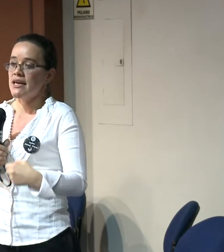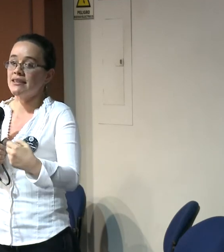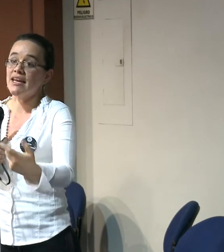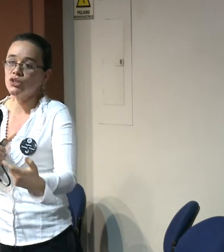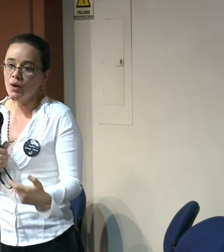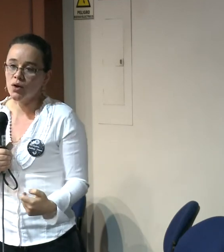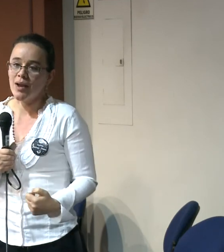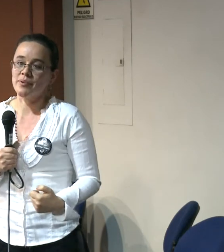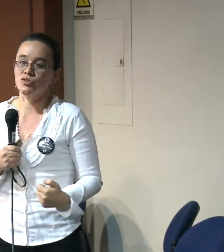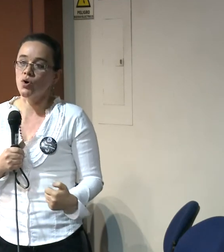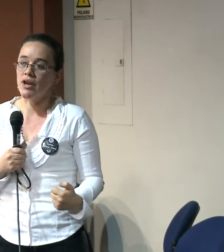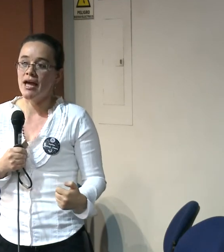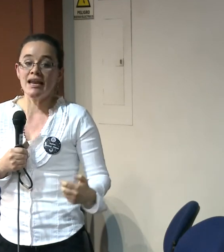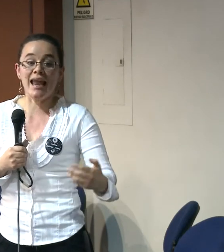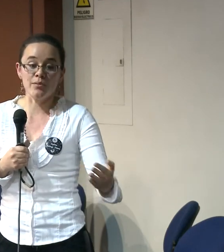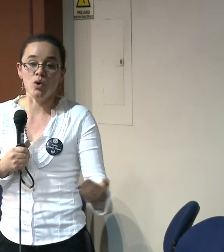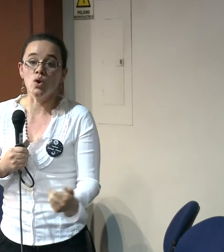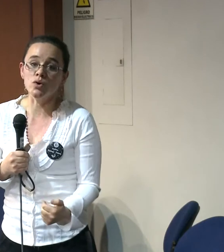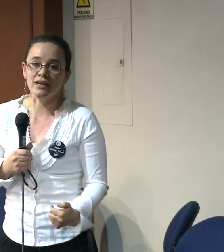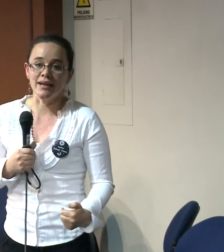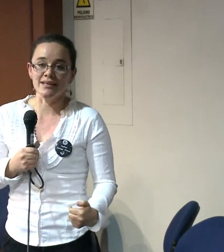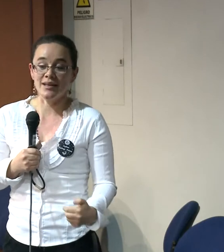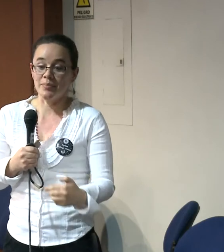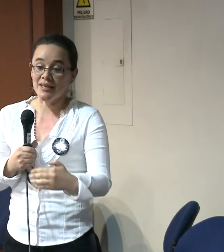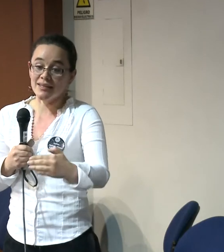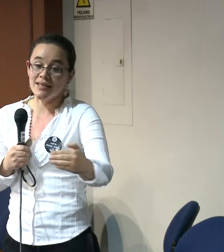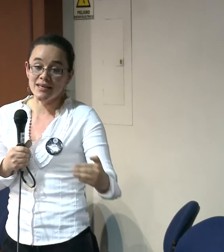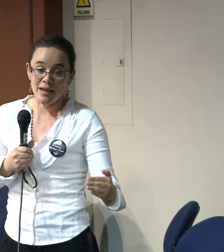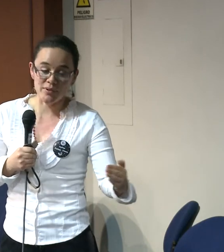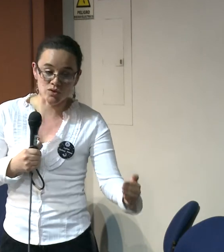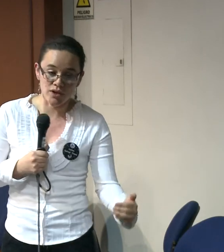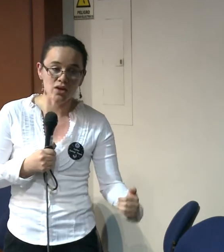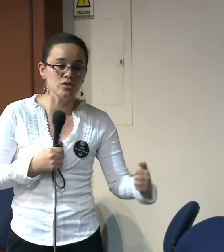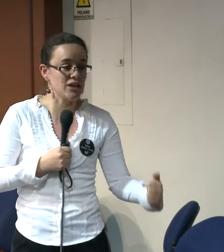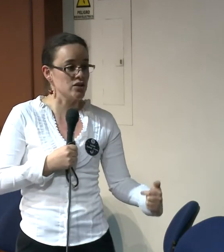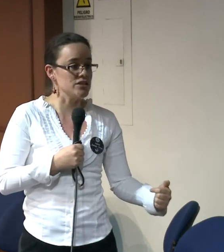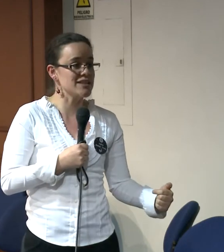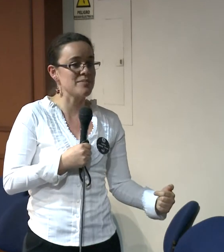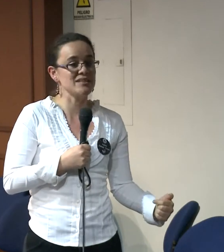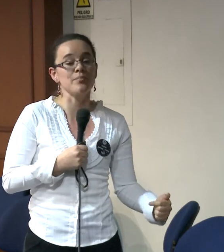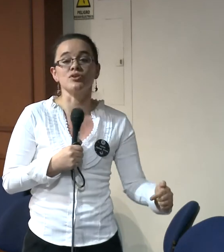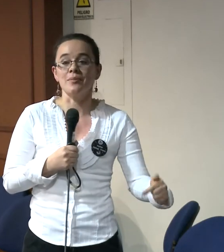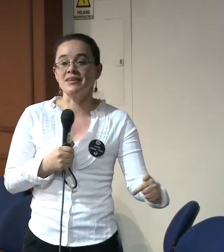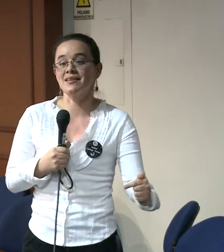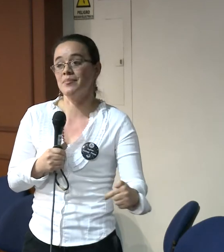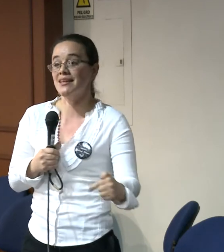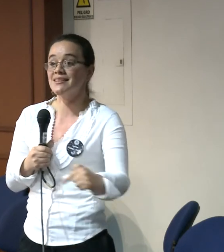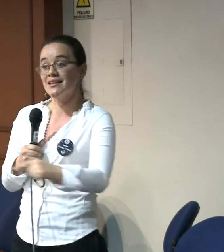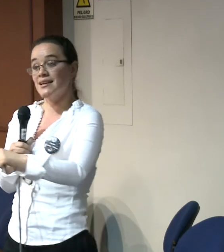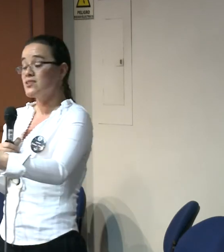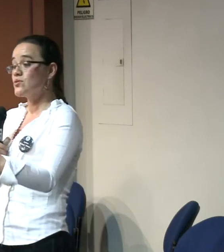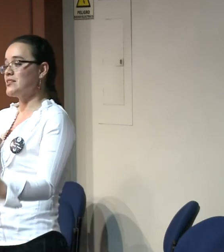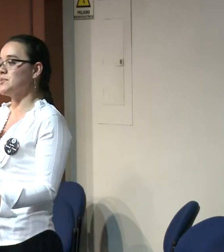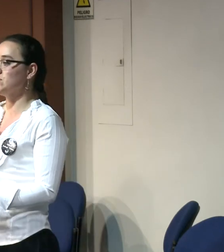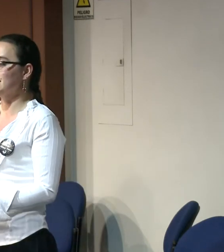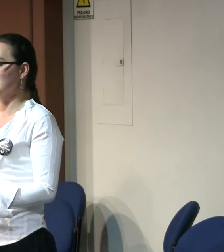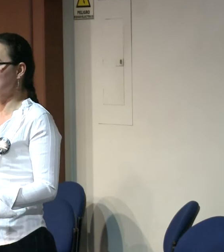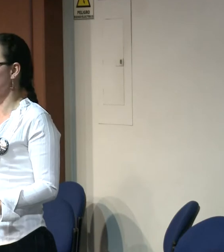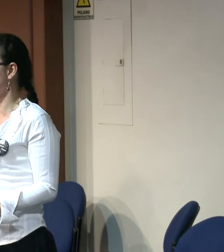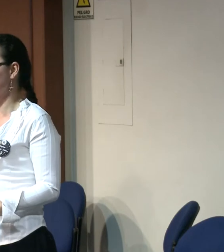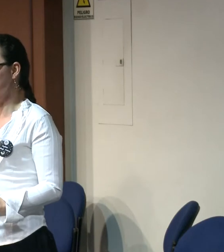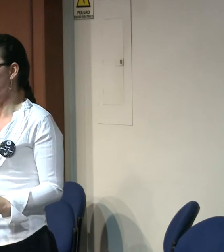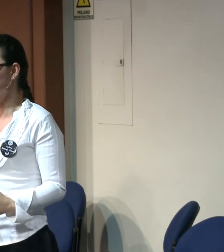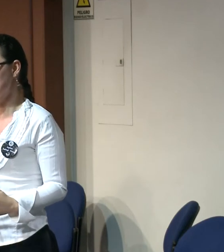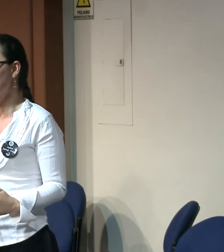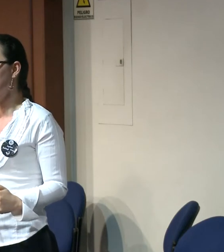arriesgan, interactúan con la persona, la involucran, están pendientes de la persona como tal con discapacidad, pero también están pendientes del resto de las personas, de